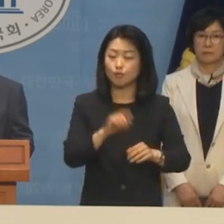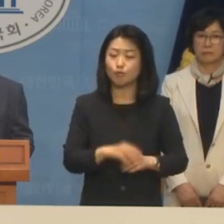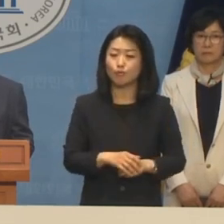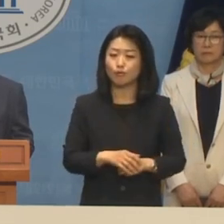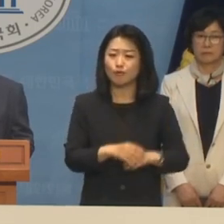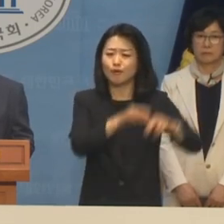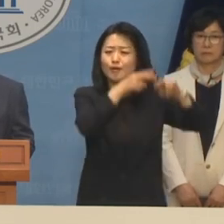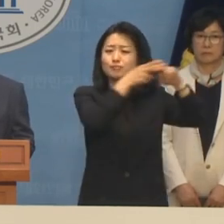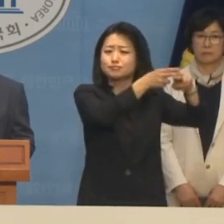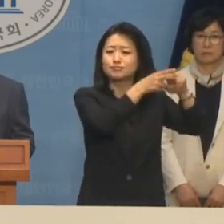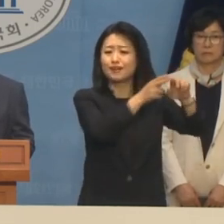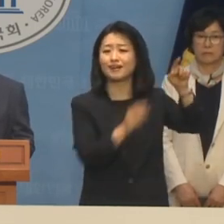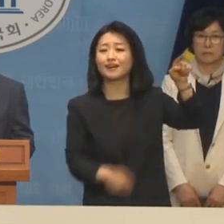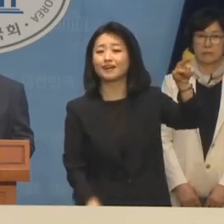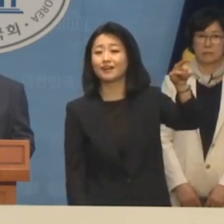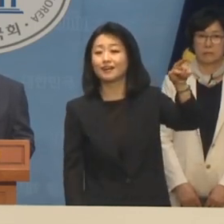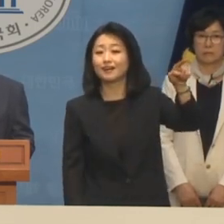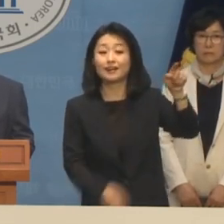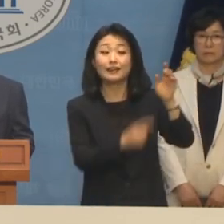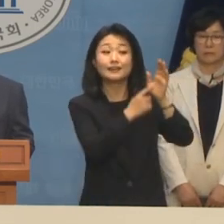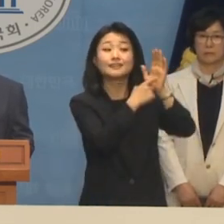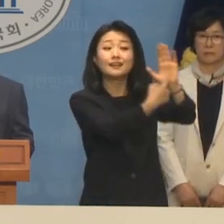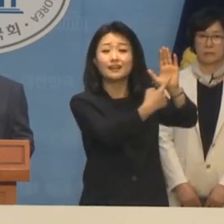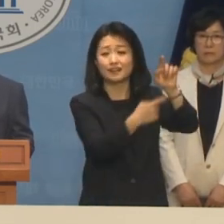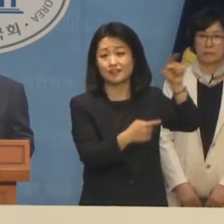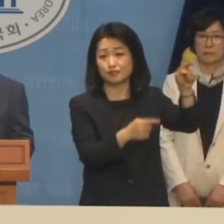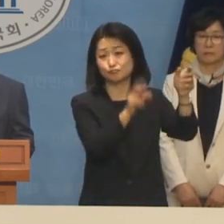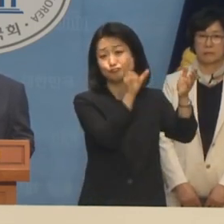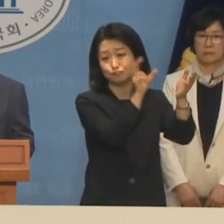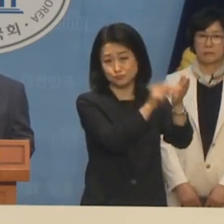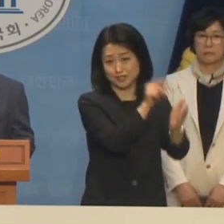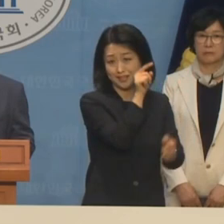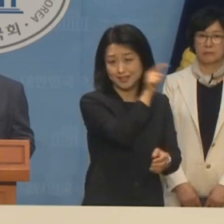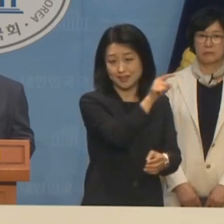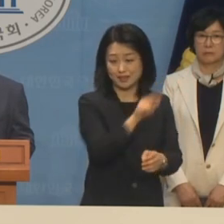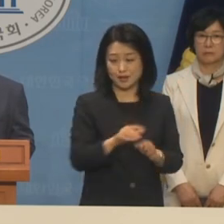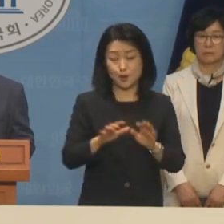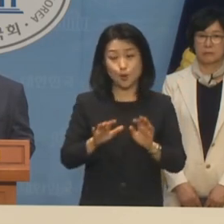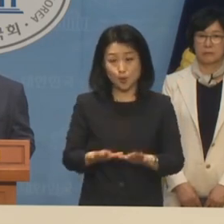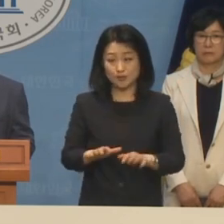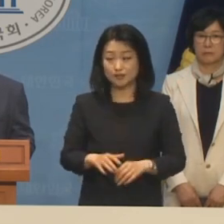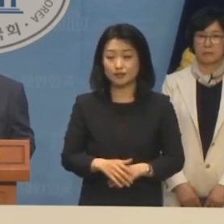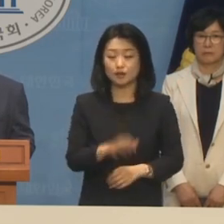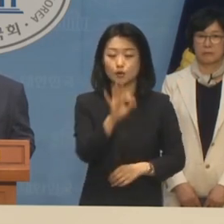남아있는 것 같습니다. 이런 것들이 나타난 적나라한 모습이 여러분들 오너리스크